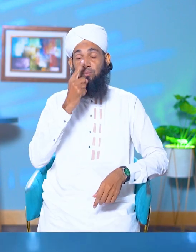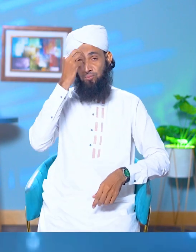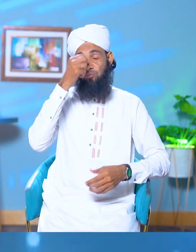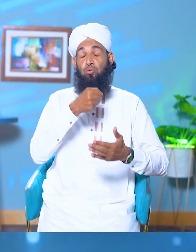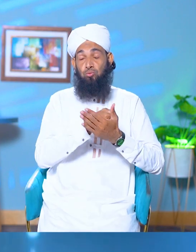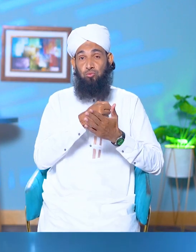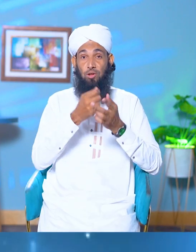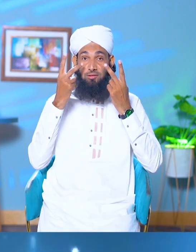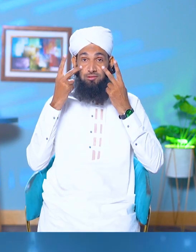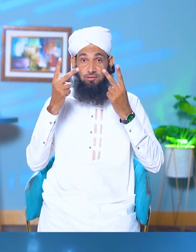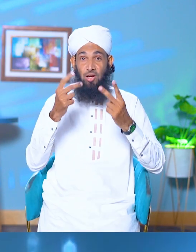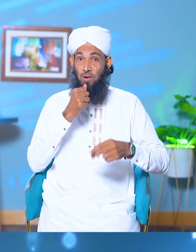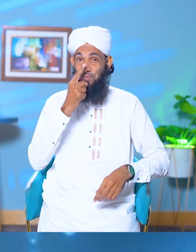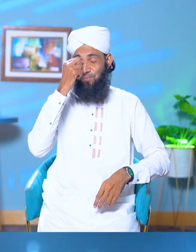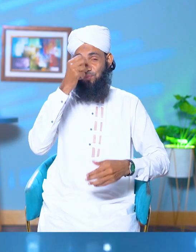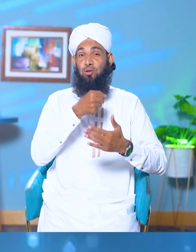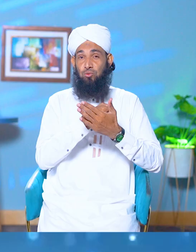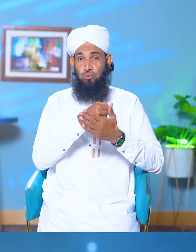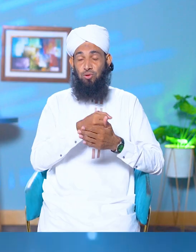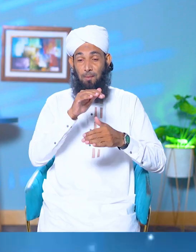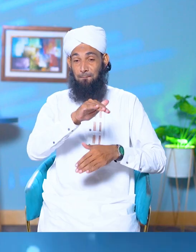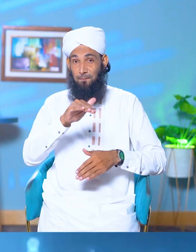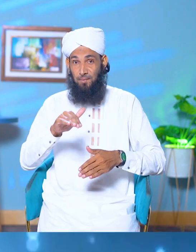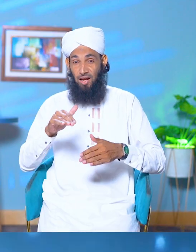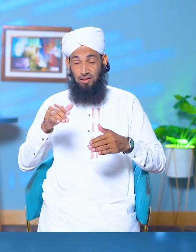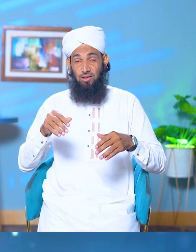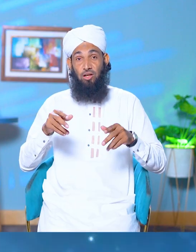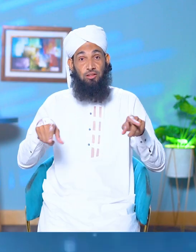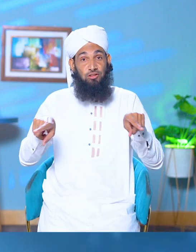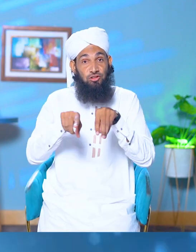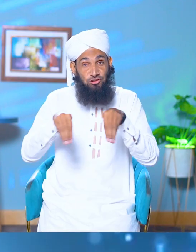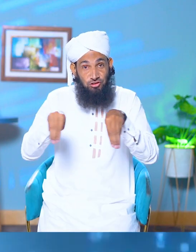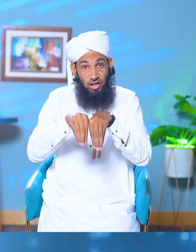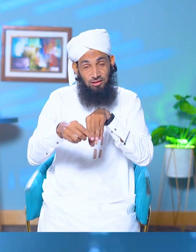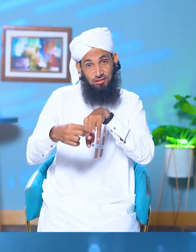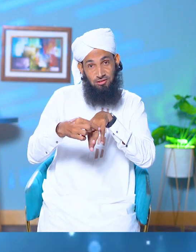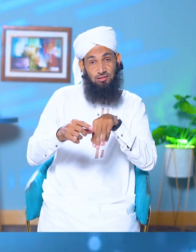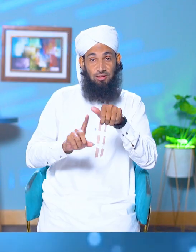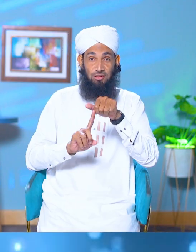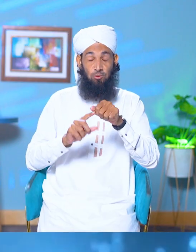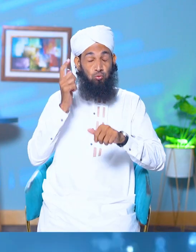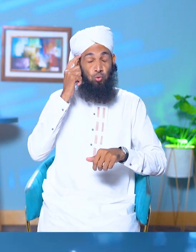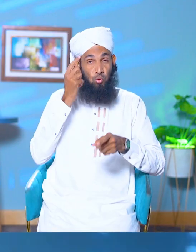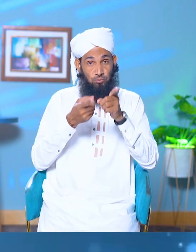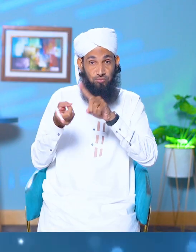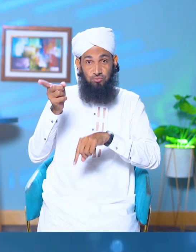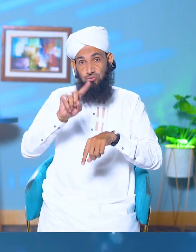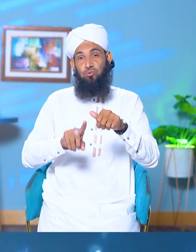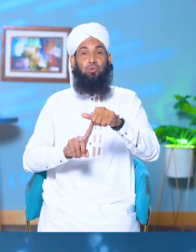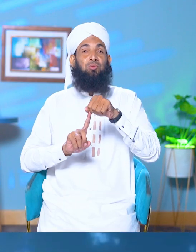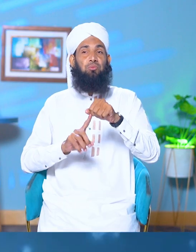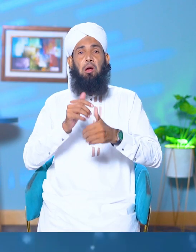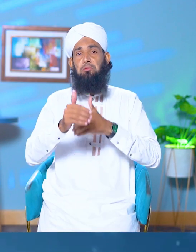کی ہوتی ہے اور بیٹی کو باقاعدہ ایک باپردہ بنایا ہوتا ہے، لیکن شادی کرتے وقت یہ اس بات کا بعض اوقات خیال نہیں کرتے،